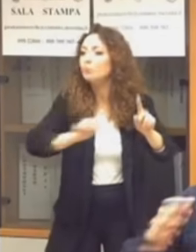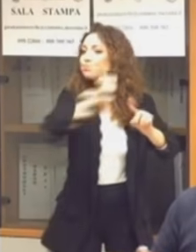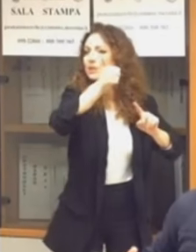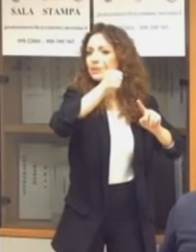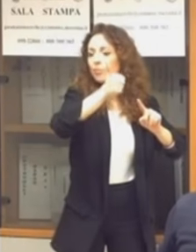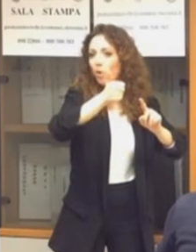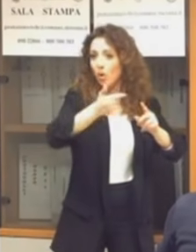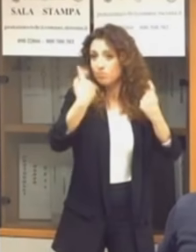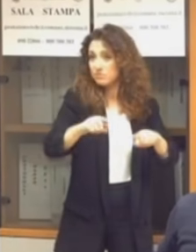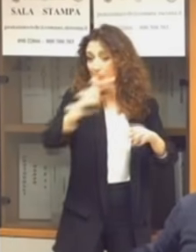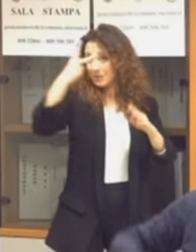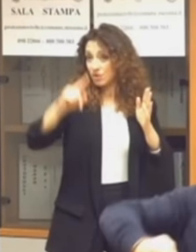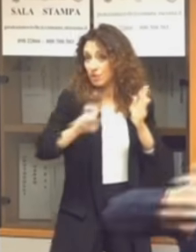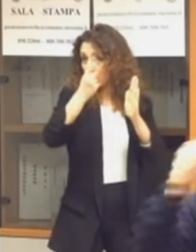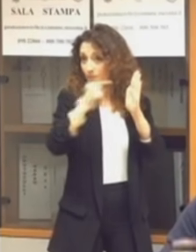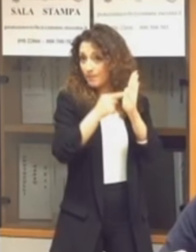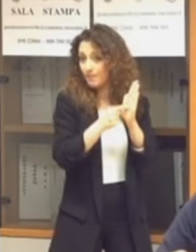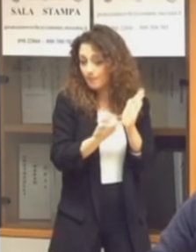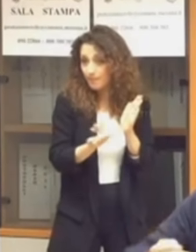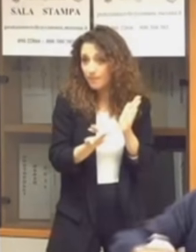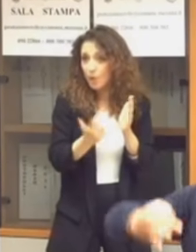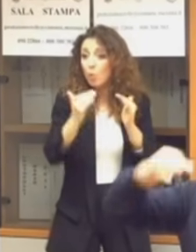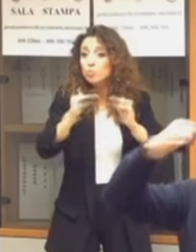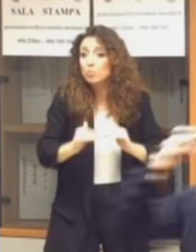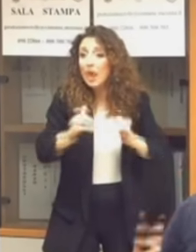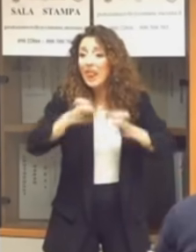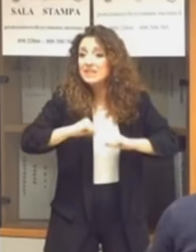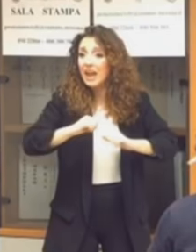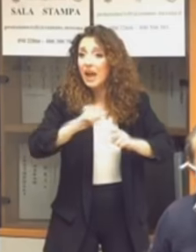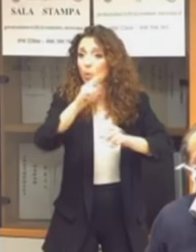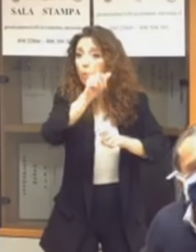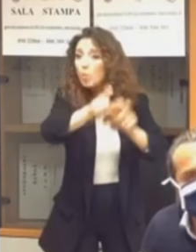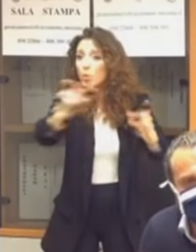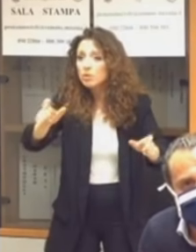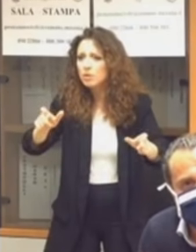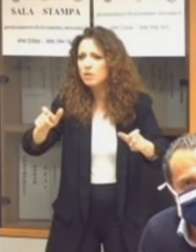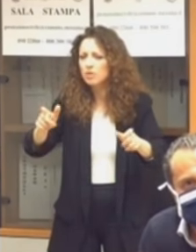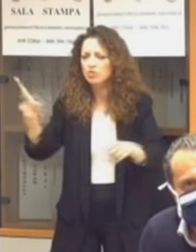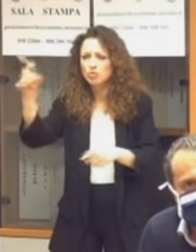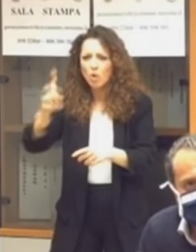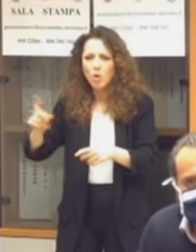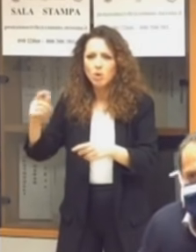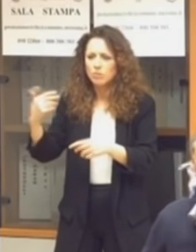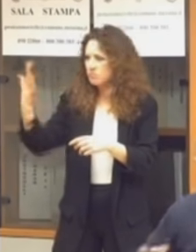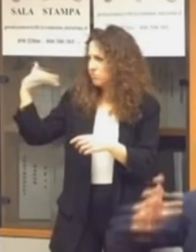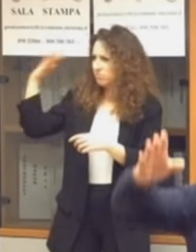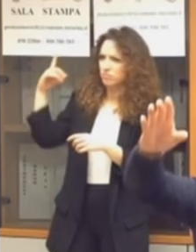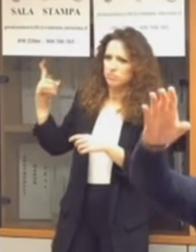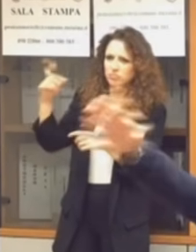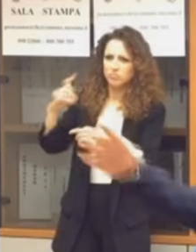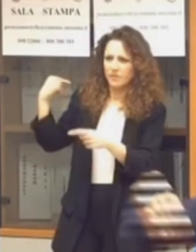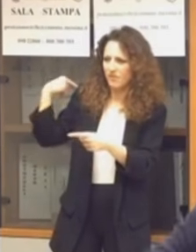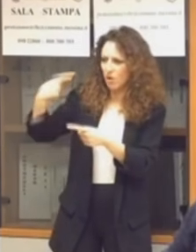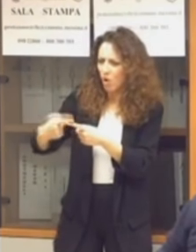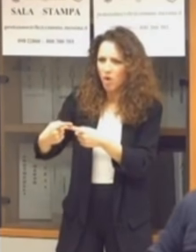Il principio è questo. Io è giorni che sono tartassato da